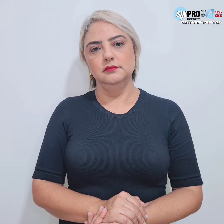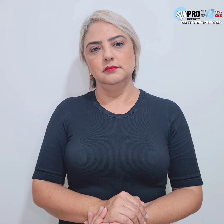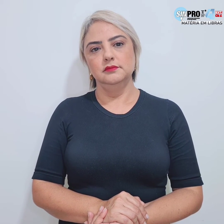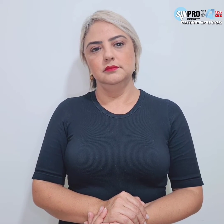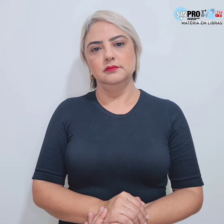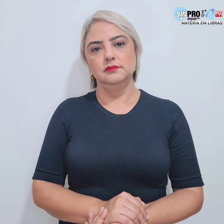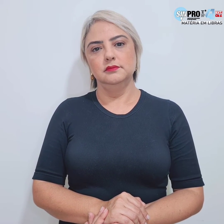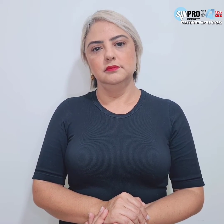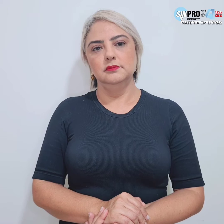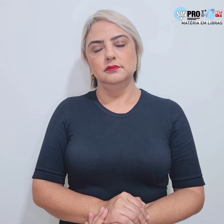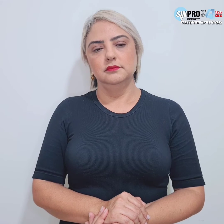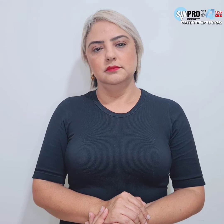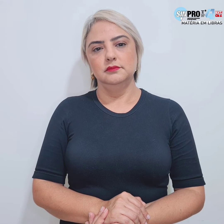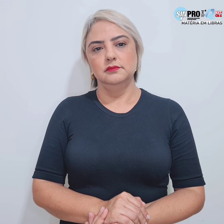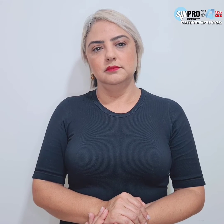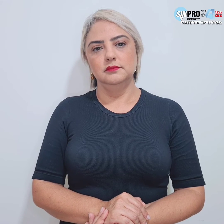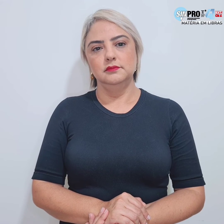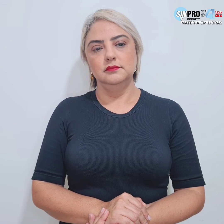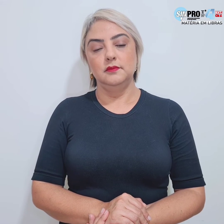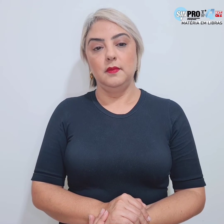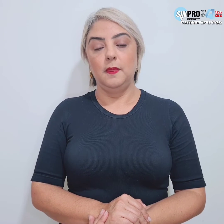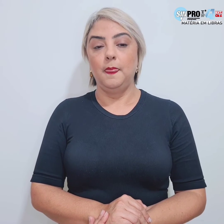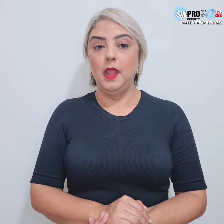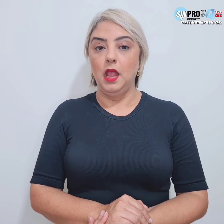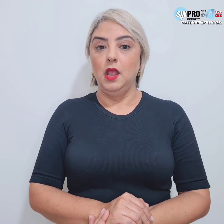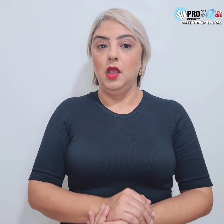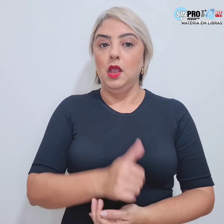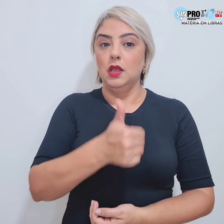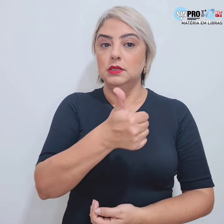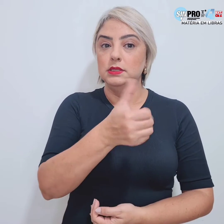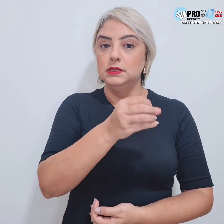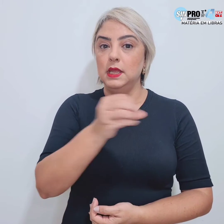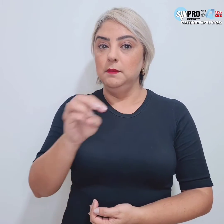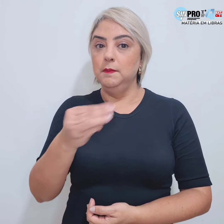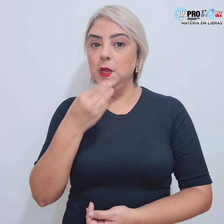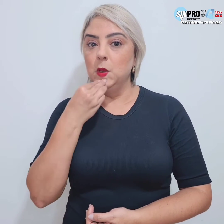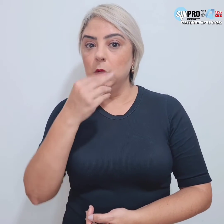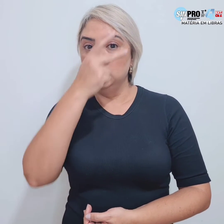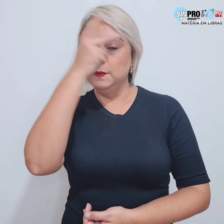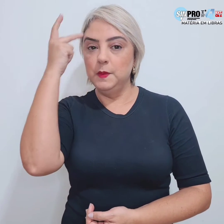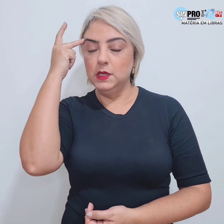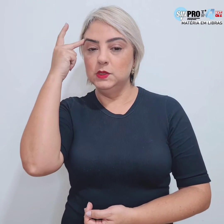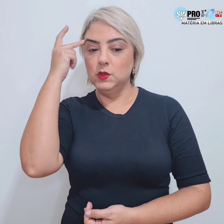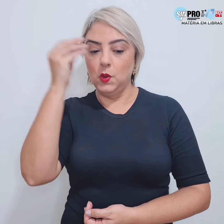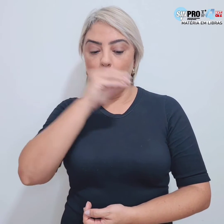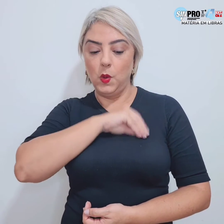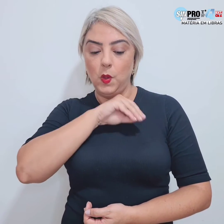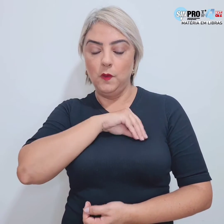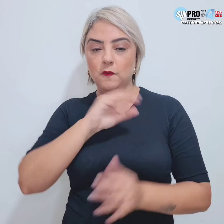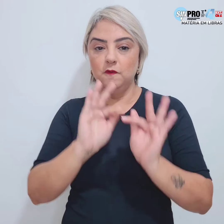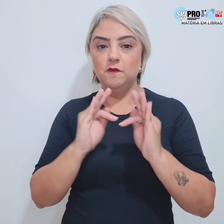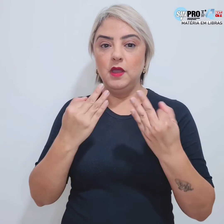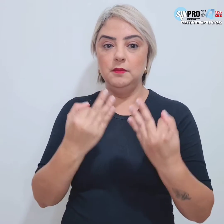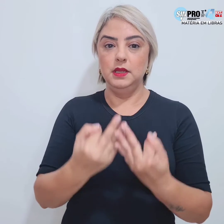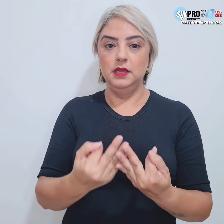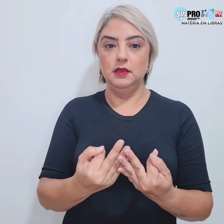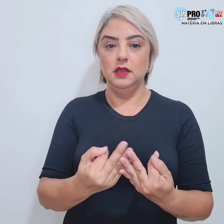Com 100 milhões de pessoas com renda familiar de R$ 2